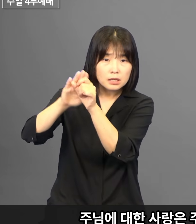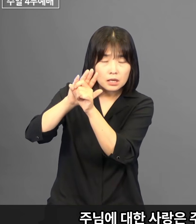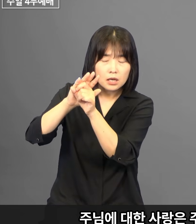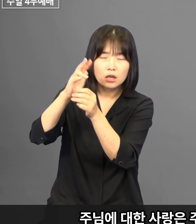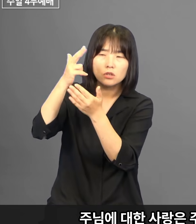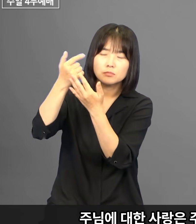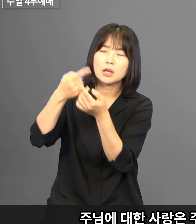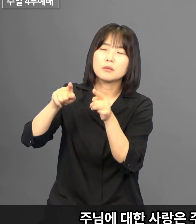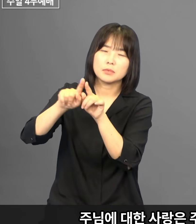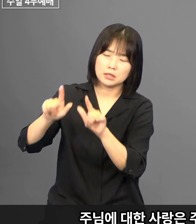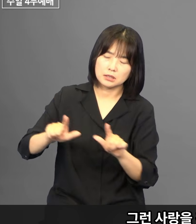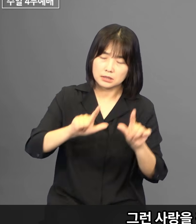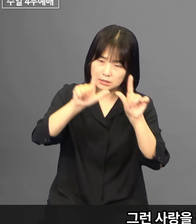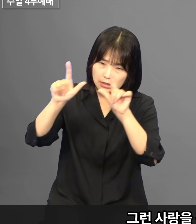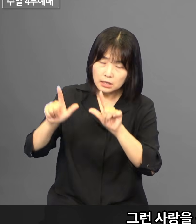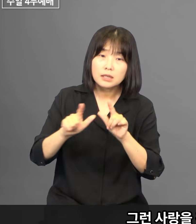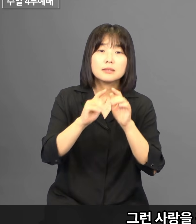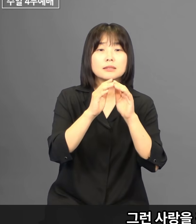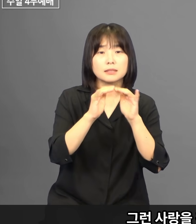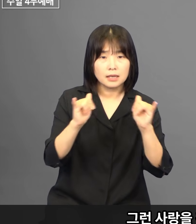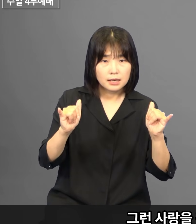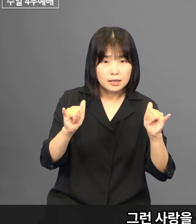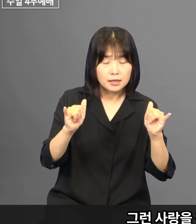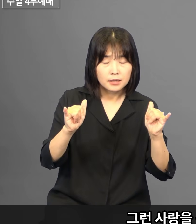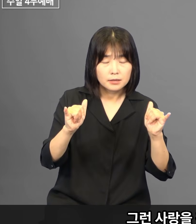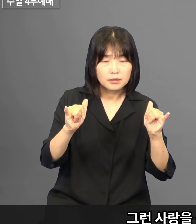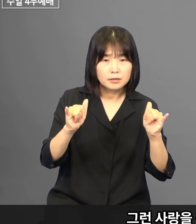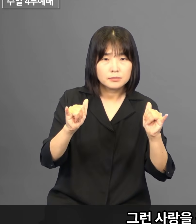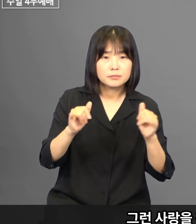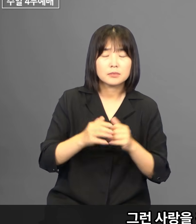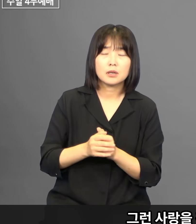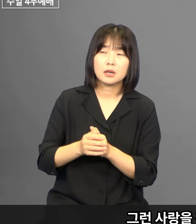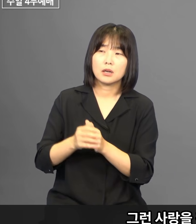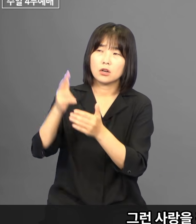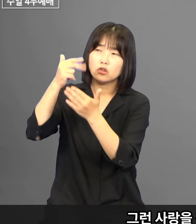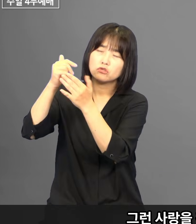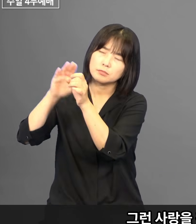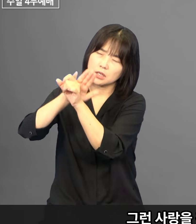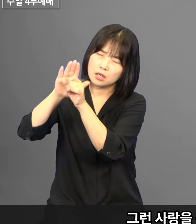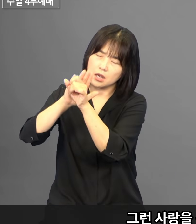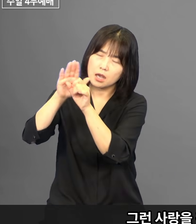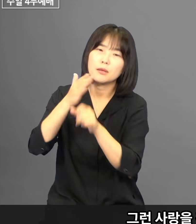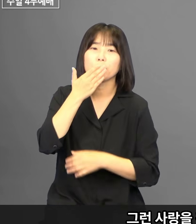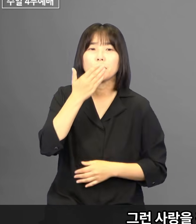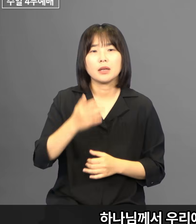사는 사람이어야만 그런 사랑을 경험하게 되는 겁니다.